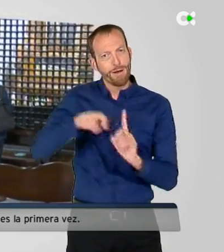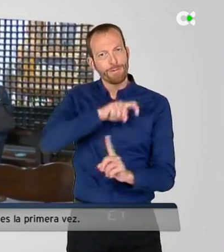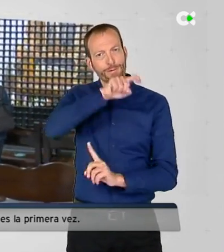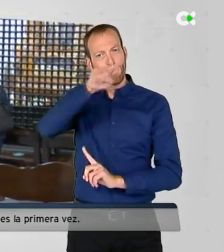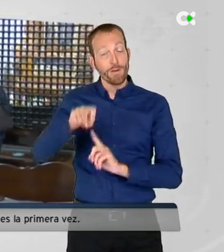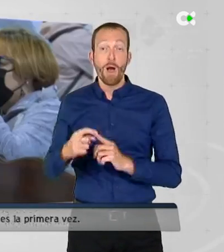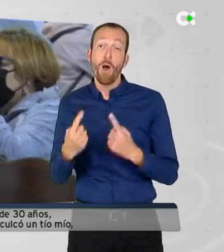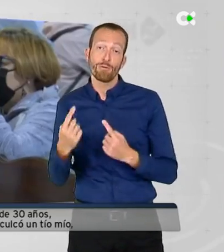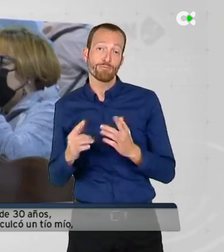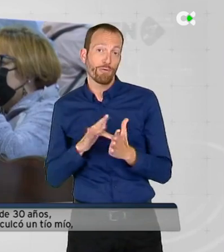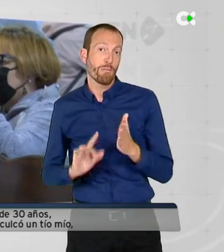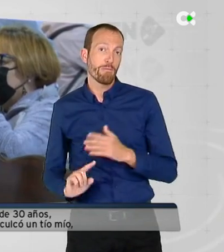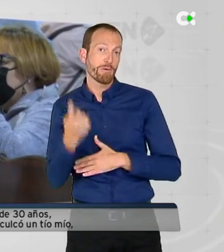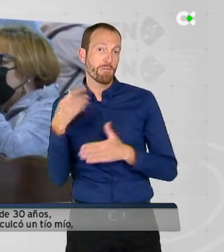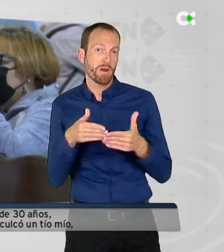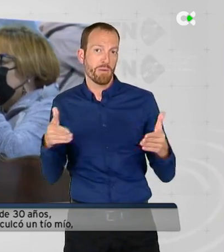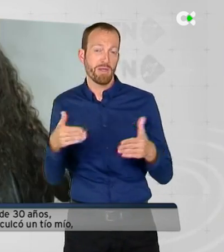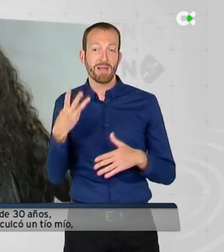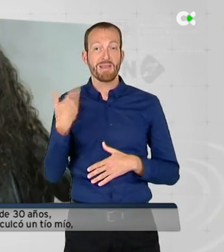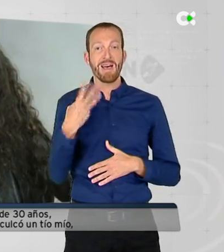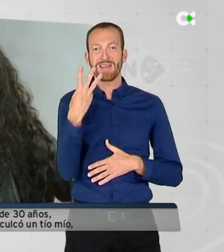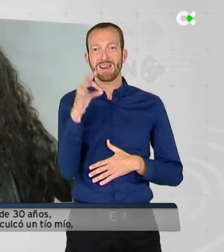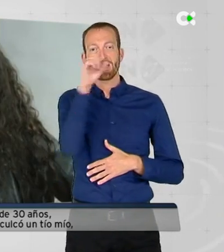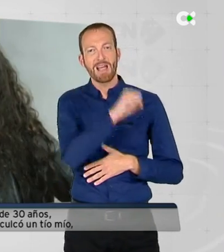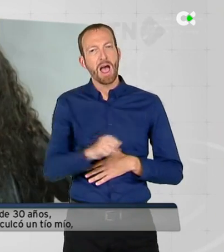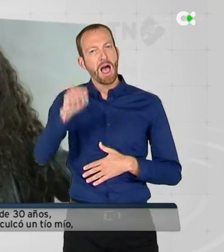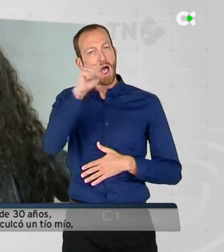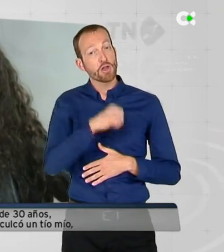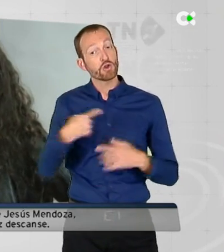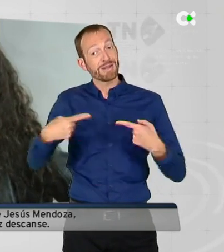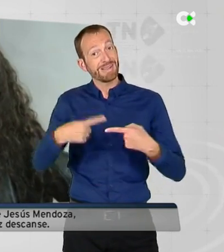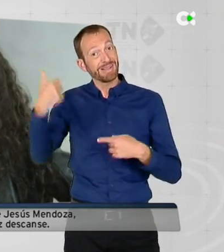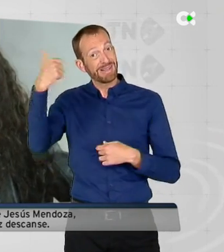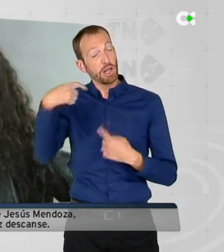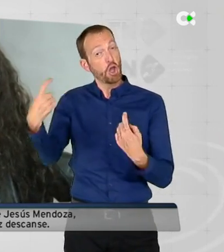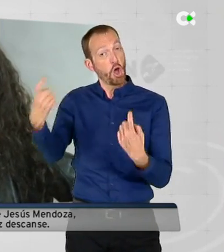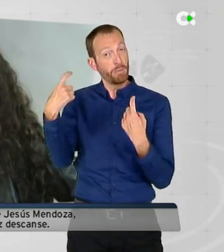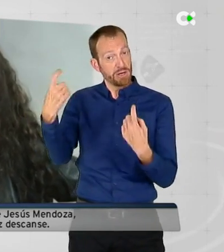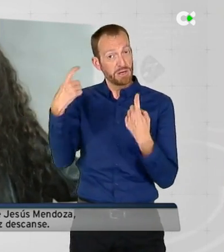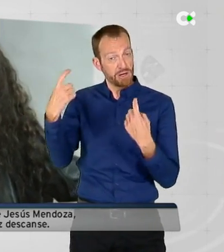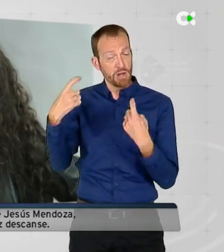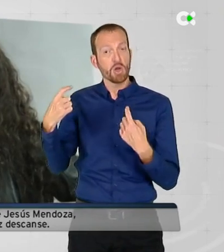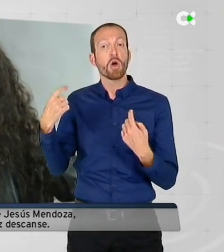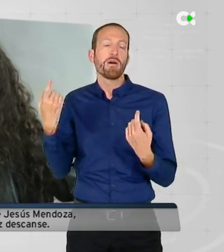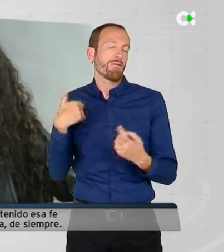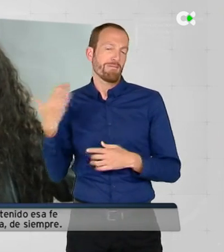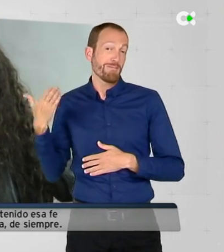otros es la primera vez. De hace más de 30 años, porque me lo inculcó un tío mío que era el padre Jesús Mendoza, para descanse.